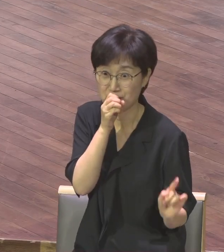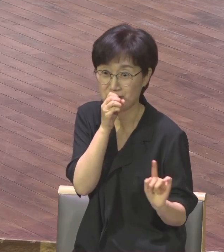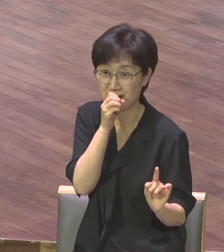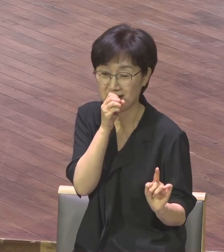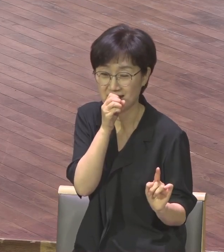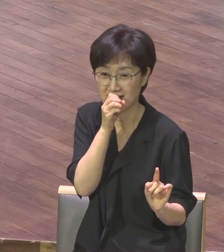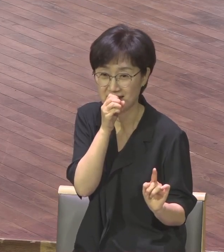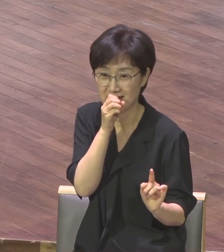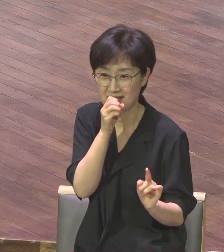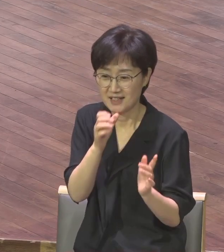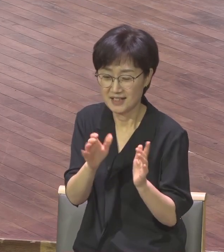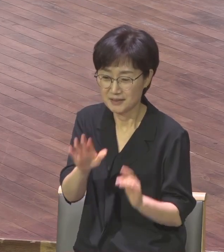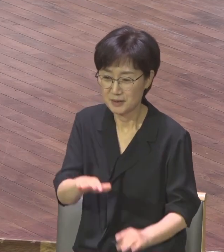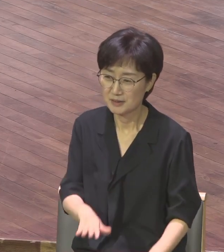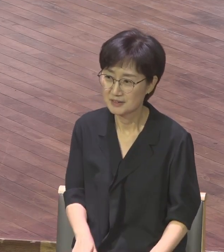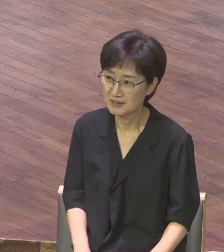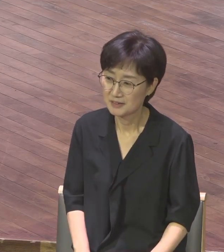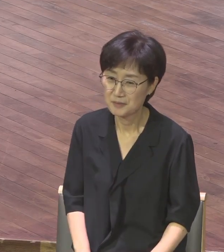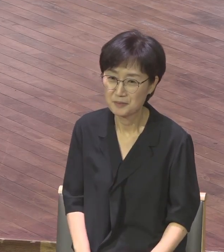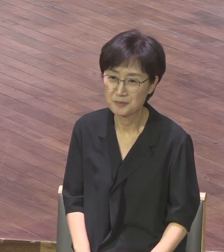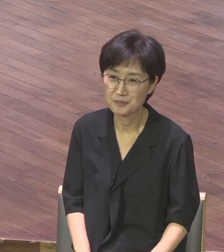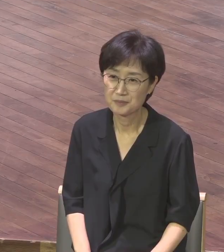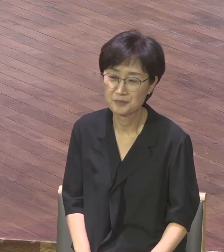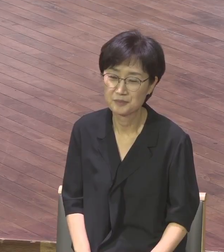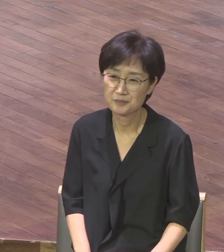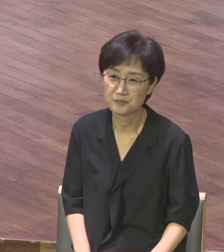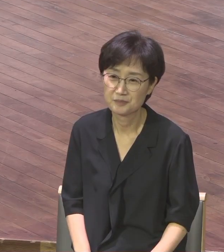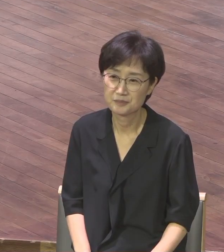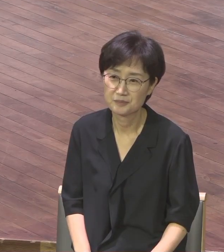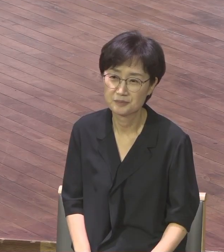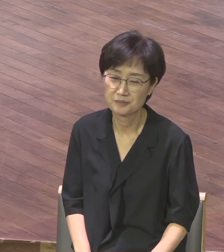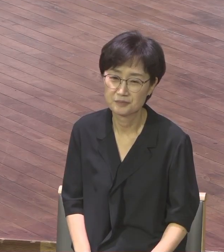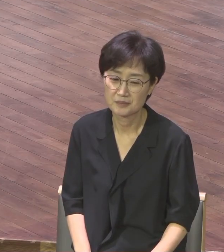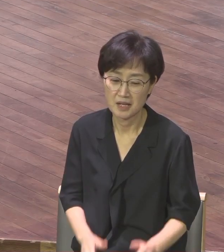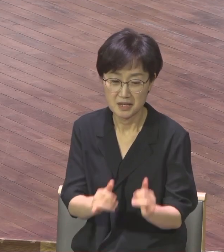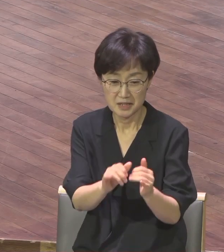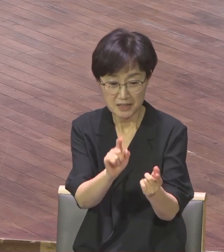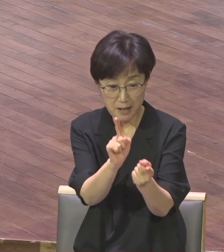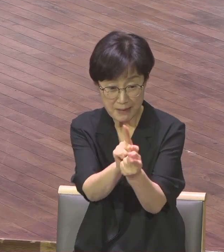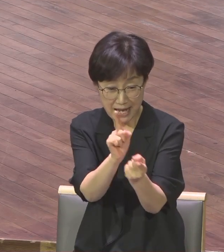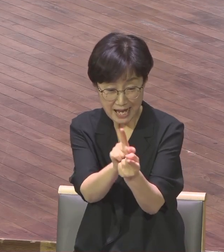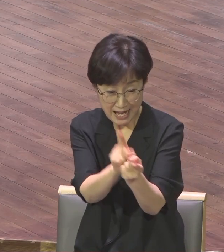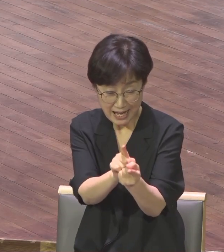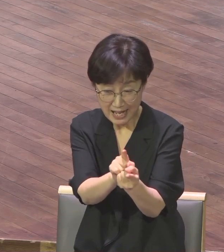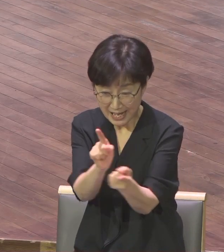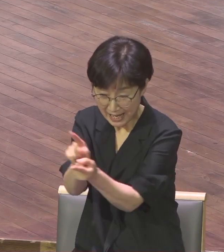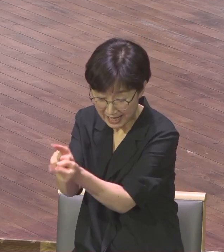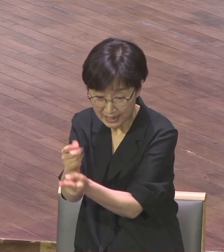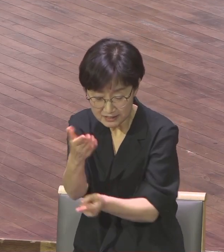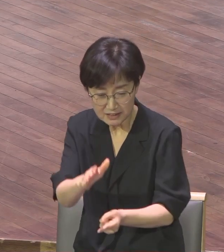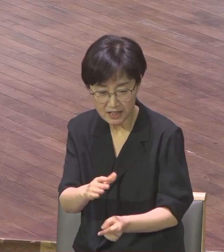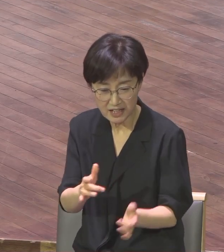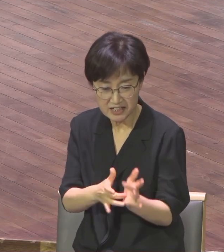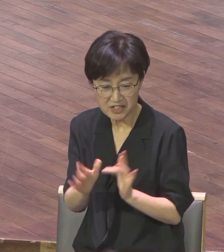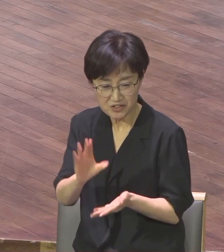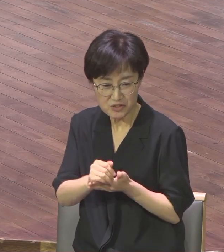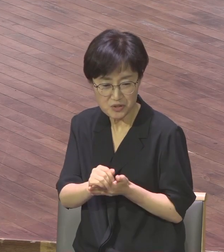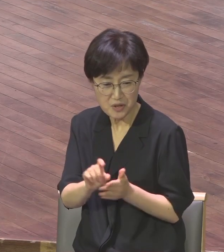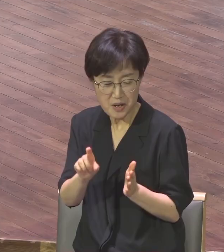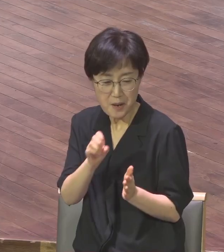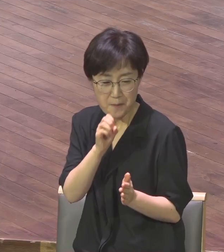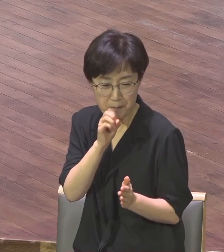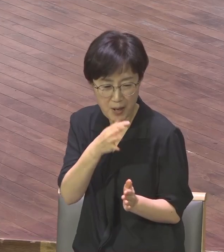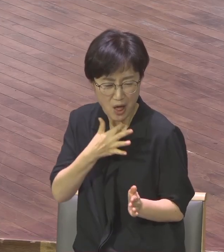한 번도, 뭐 그런 분은 없겠지만은, 그렇게 많은 사람을 만나게 해주는데, 하나님